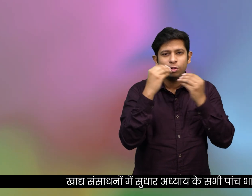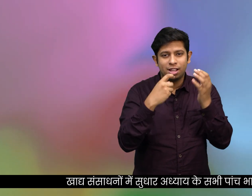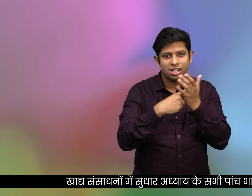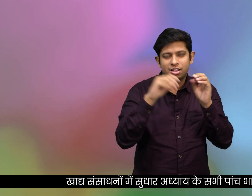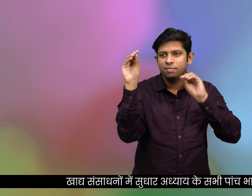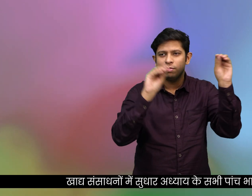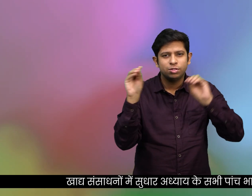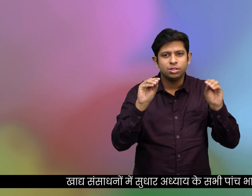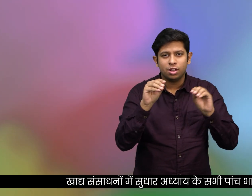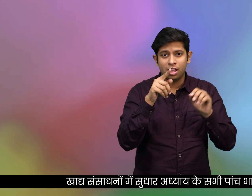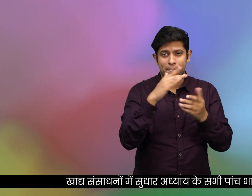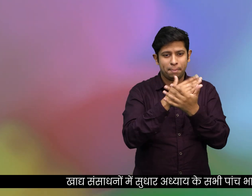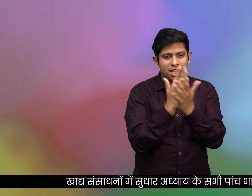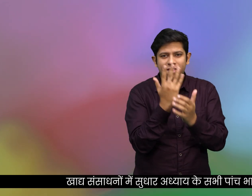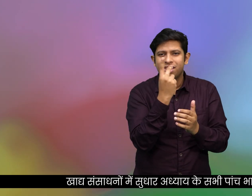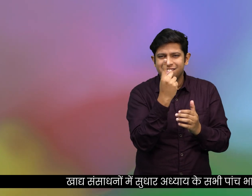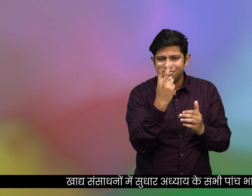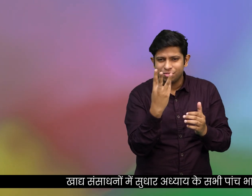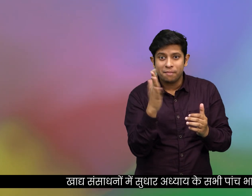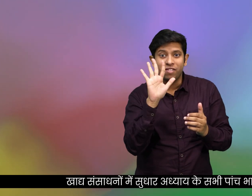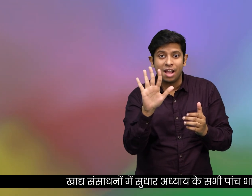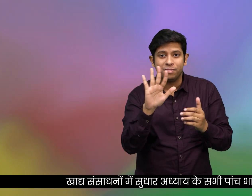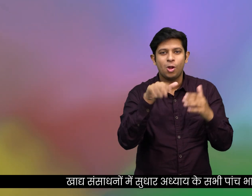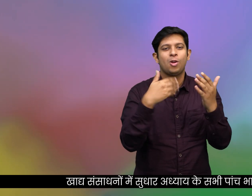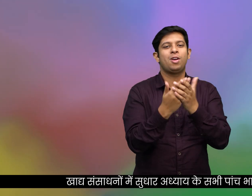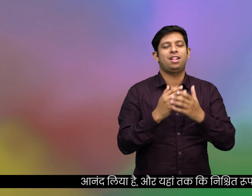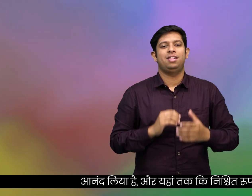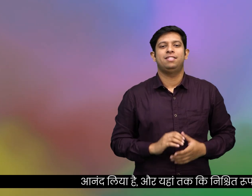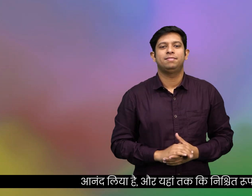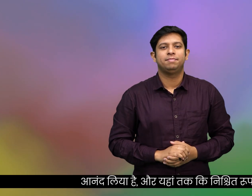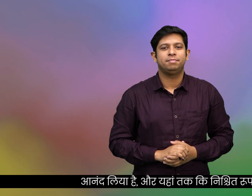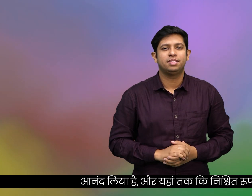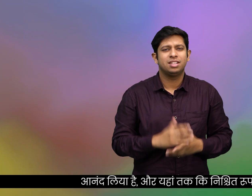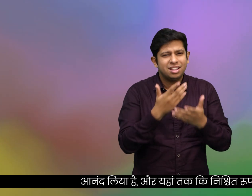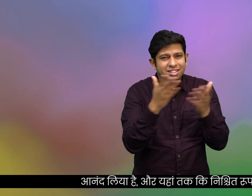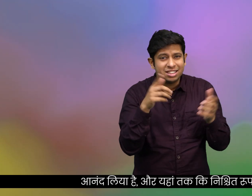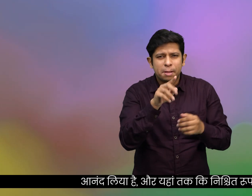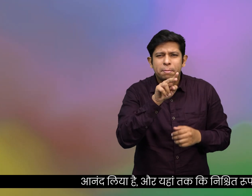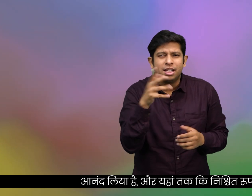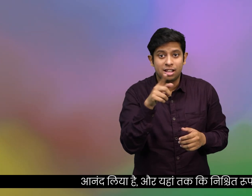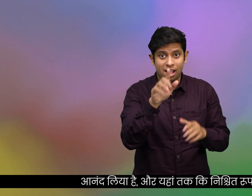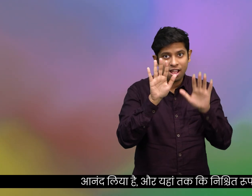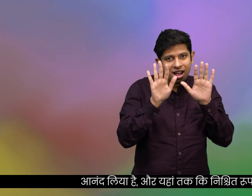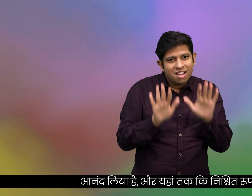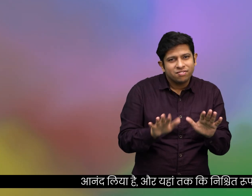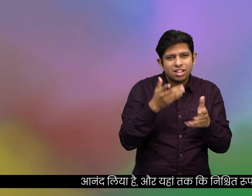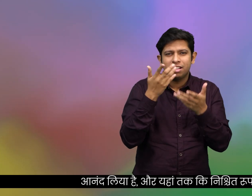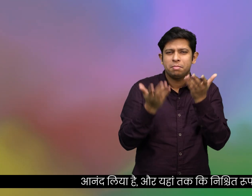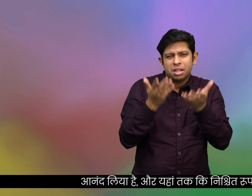पर में सुधार अध्ययन के सभी 5 भागों का आनंद किया है और यहाँ तक कि निश्चित रूप